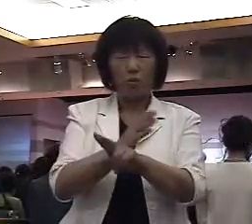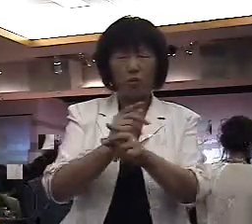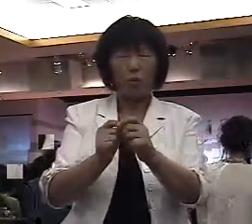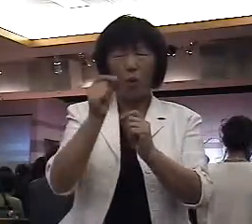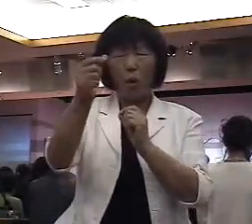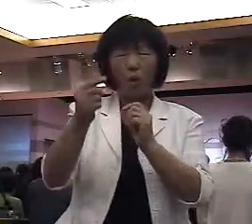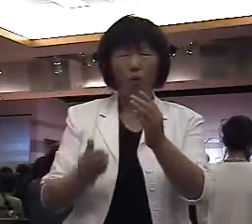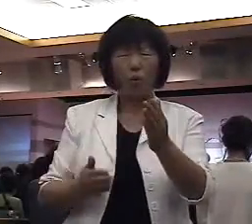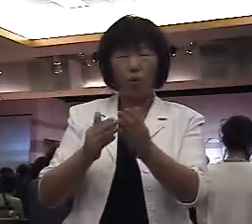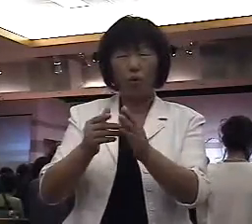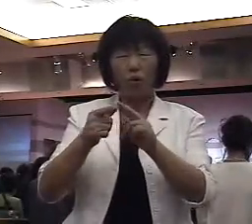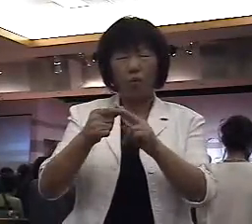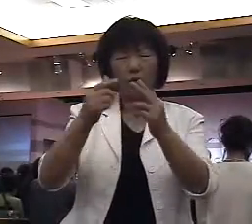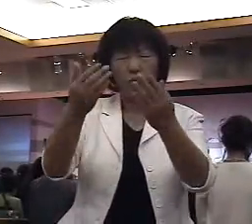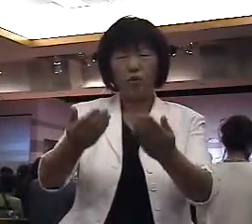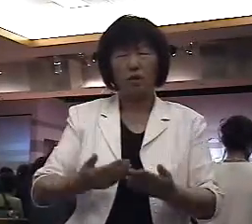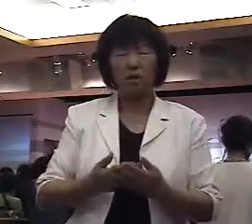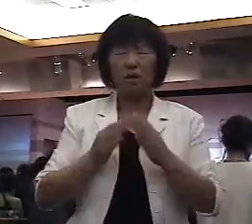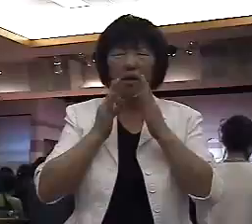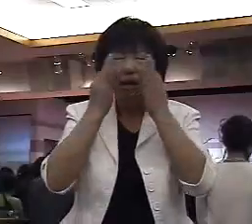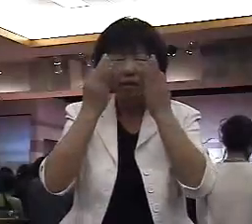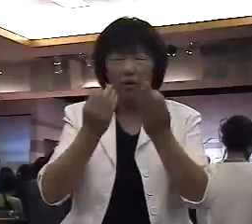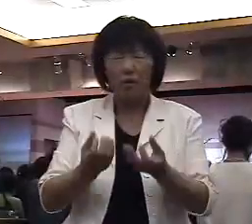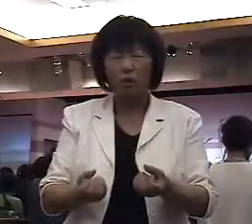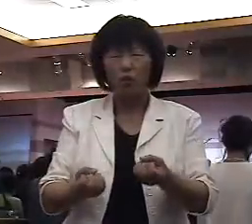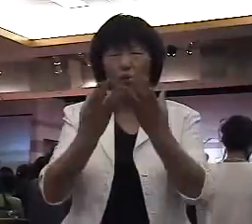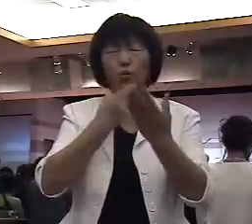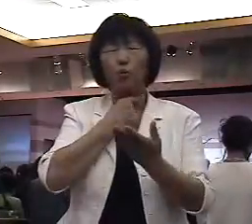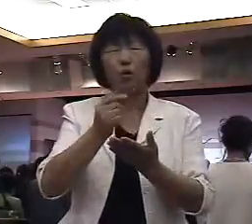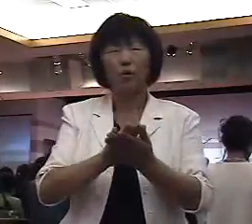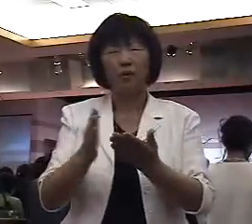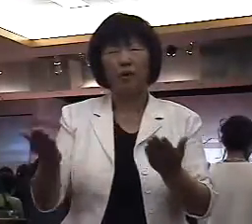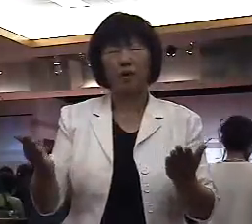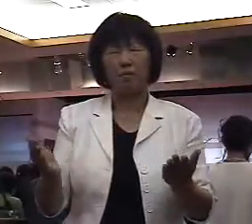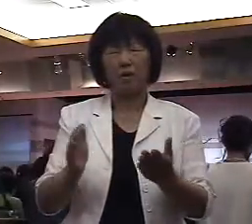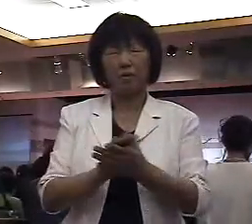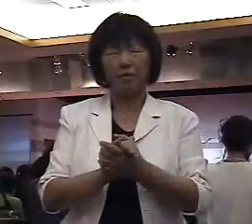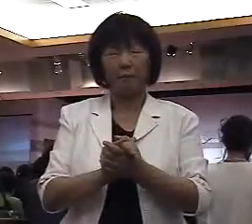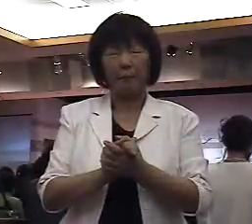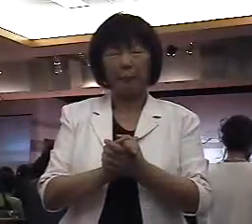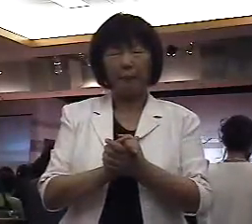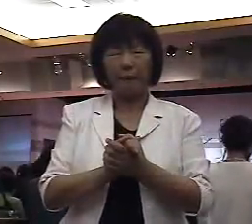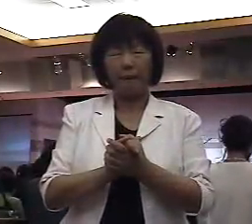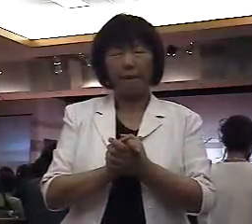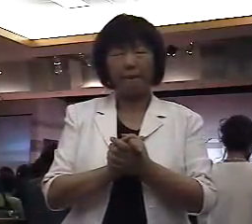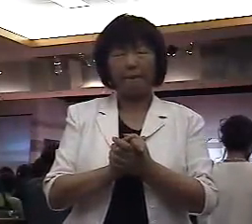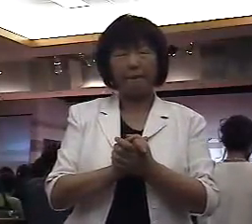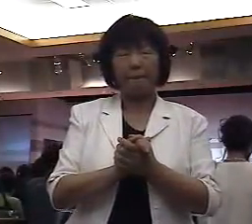영원토록 함께하여 주시옵기를 간절히 축원하옵나이다. 아멘.